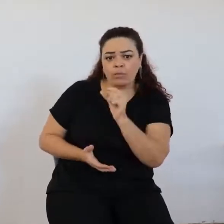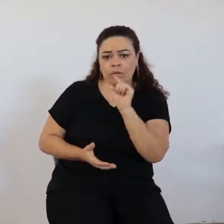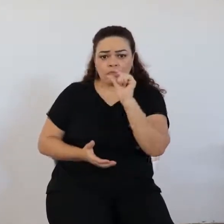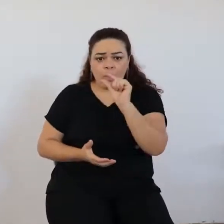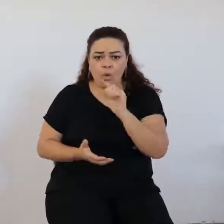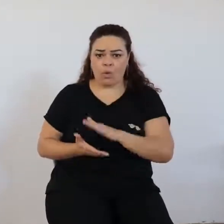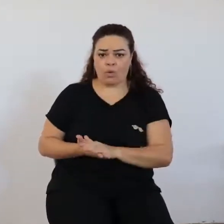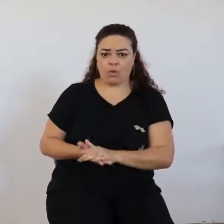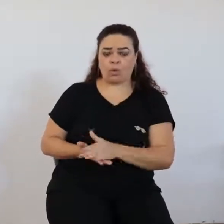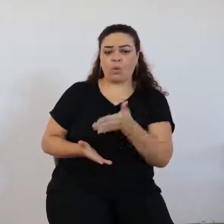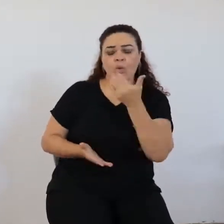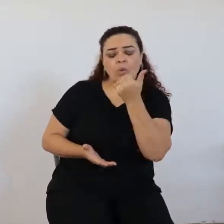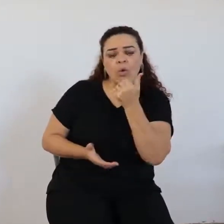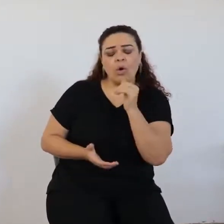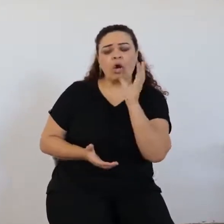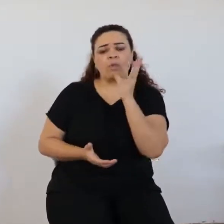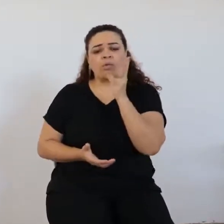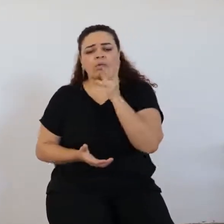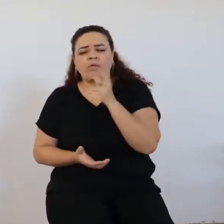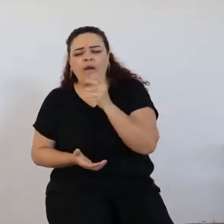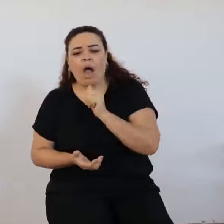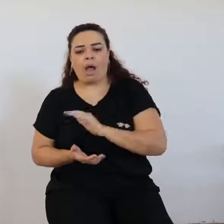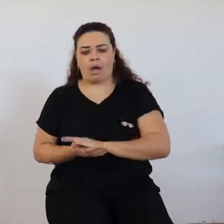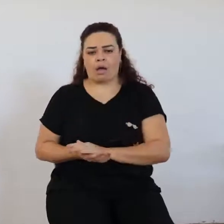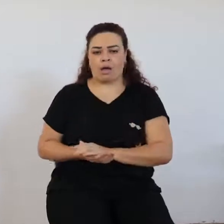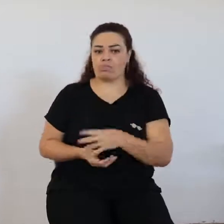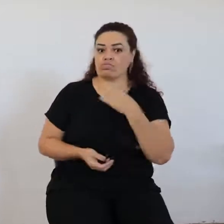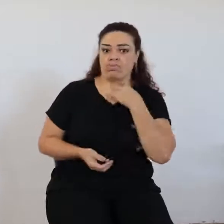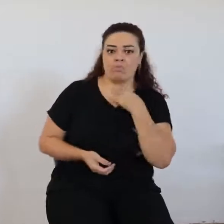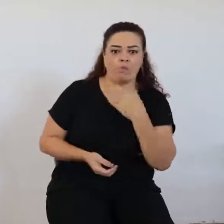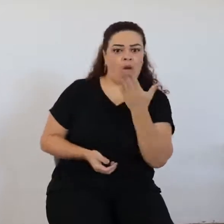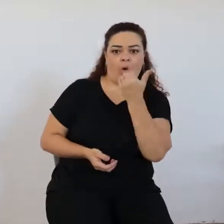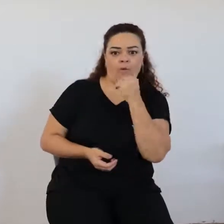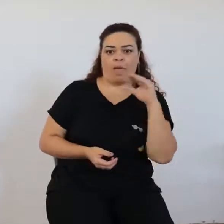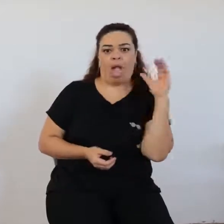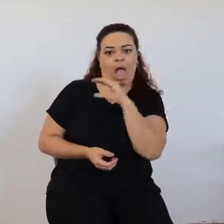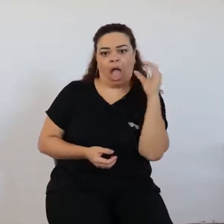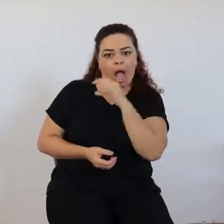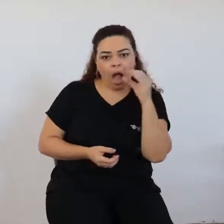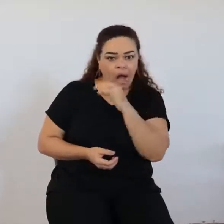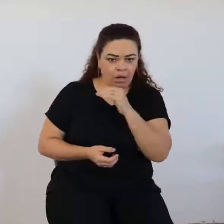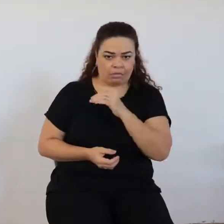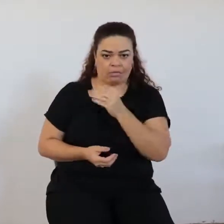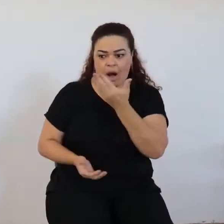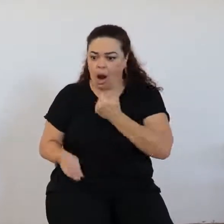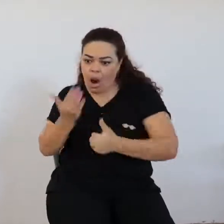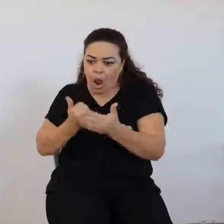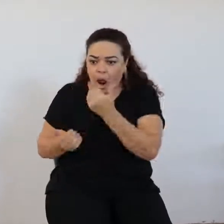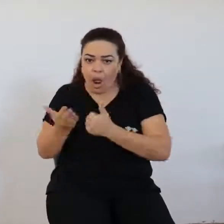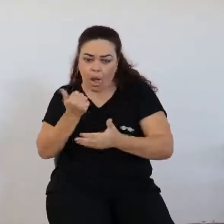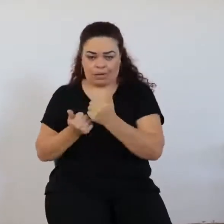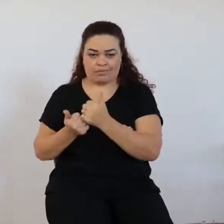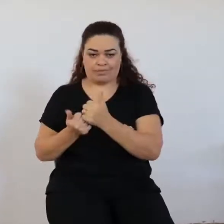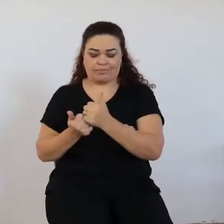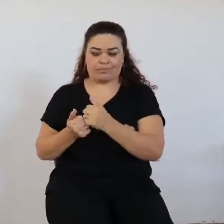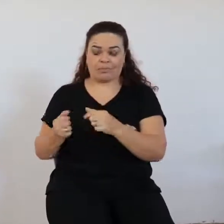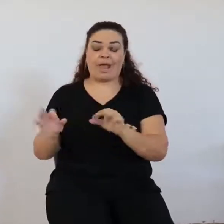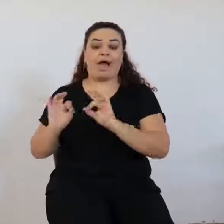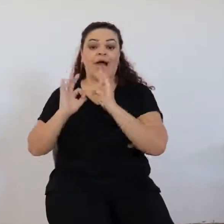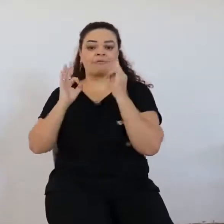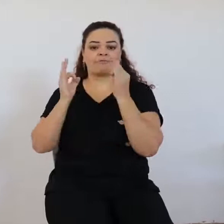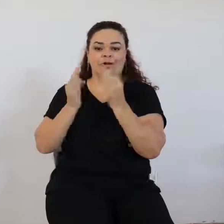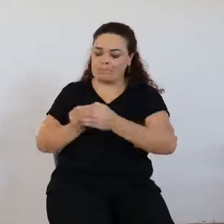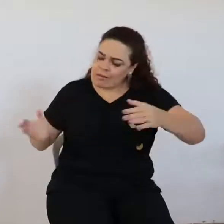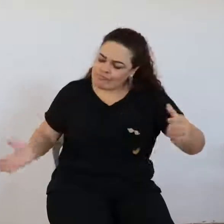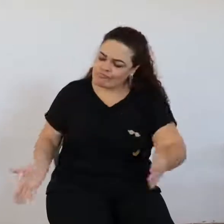comendo muito depressa. Então lá no momento da refeição, a gente já tinha o retorno das pessoas que estavam comendo lá junto